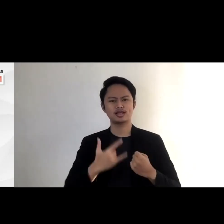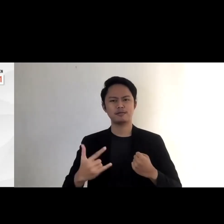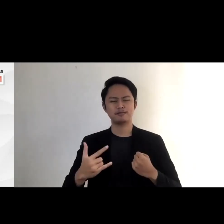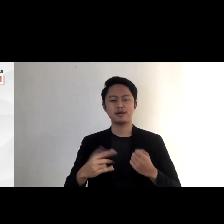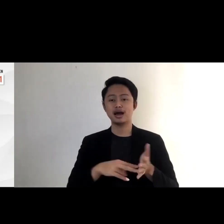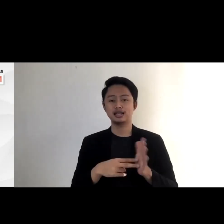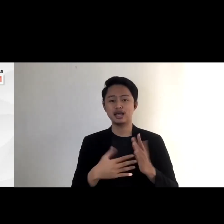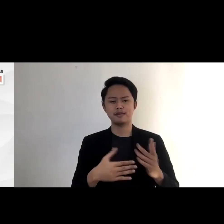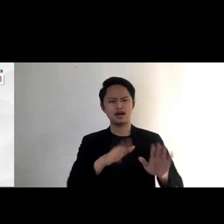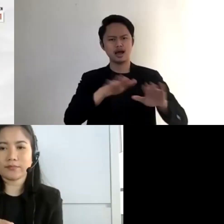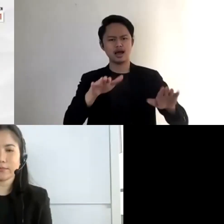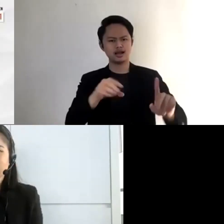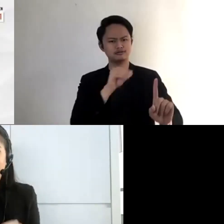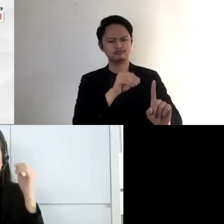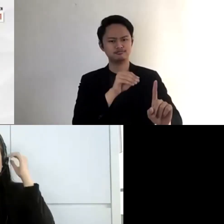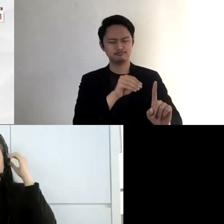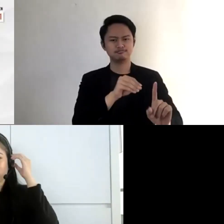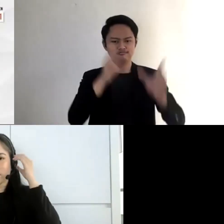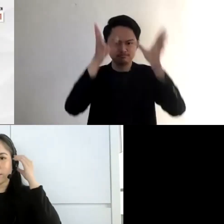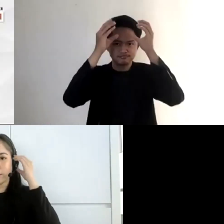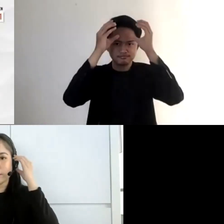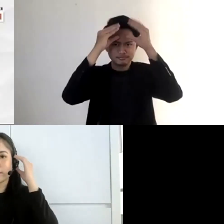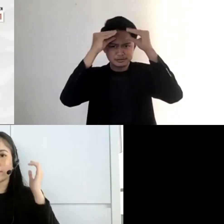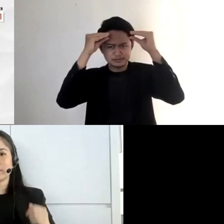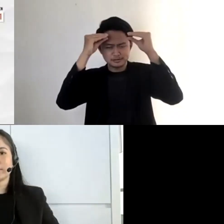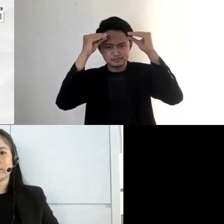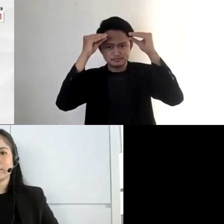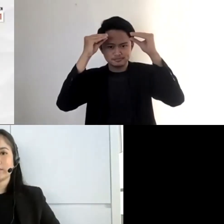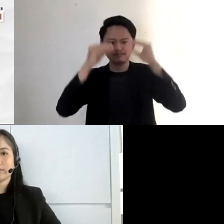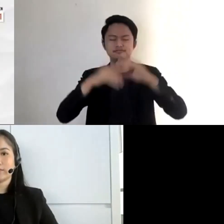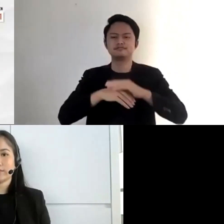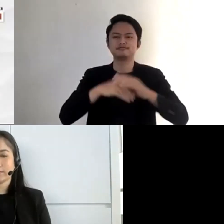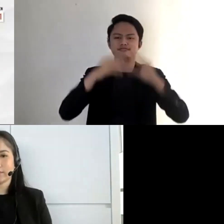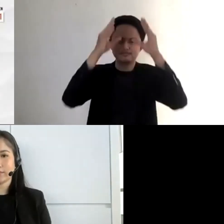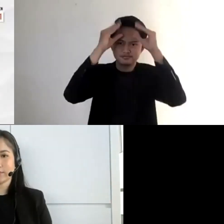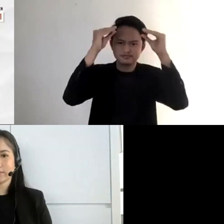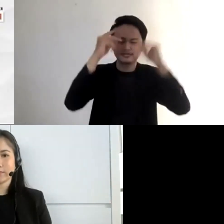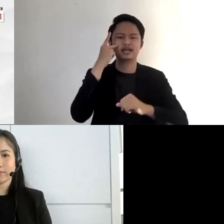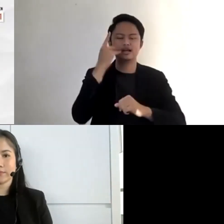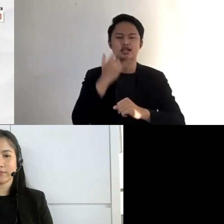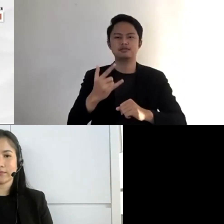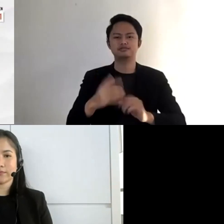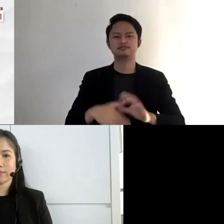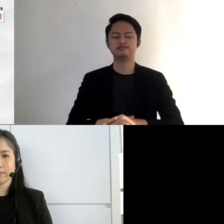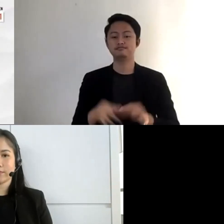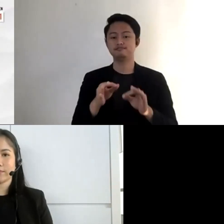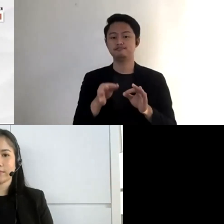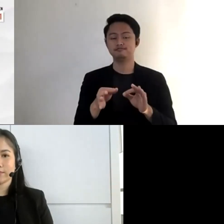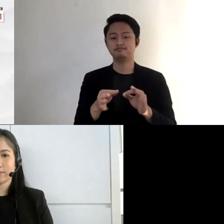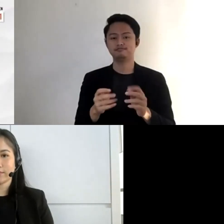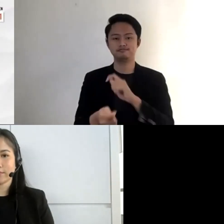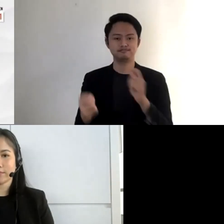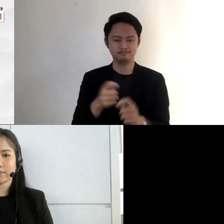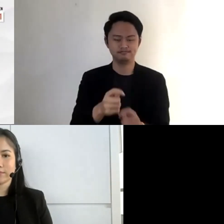loss yang kita khawatirkan bisa kita eliminasi mulai dari lingkungan rumah tangga. Barangkali itu